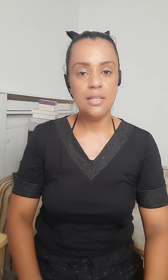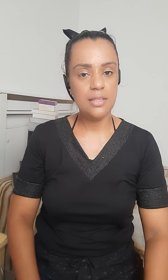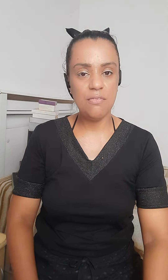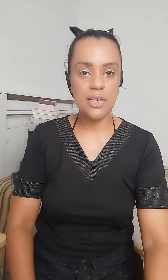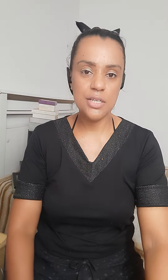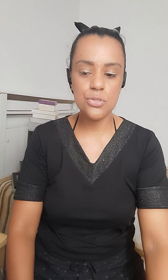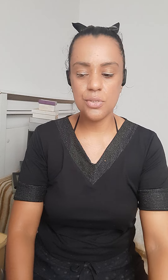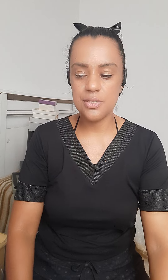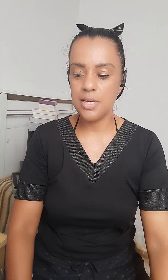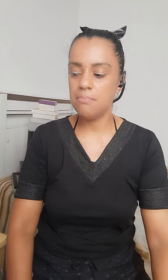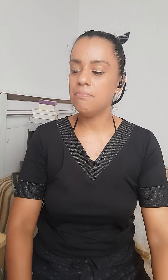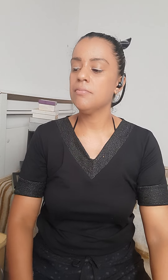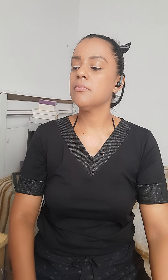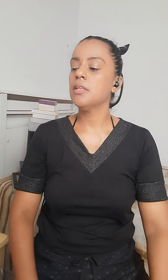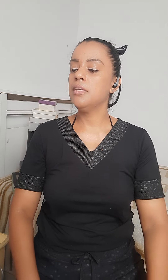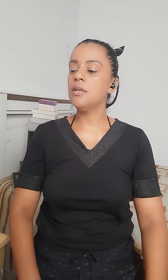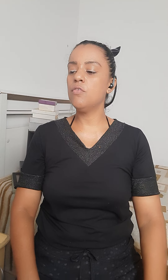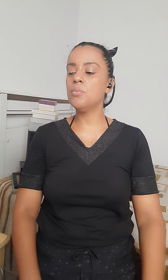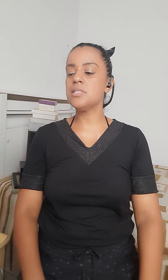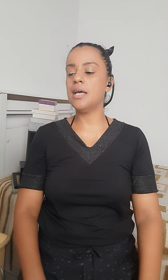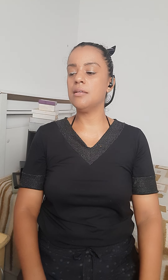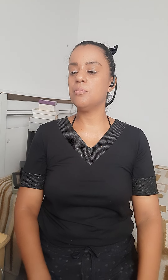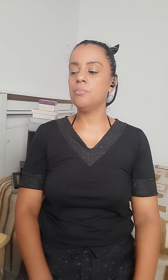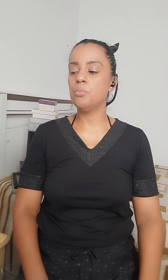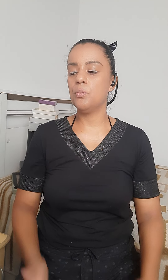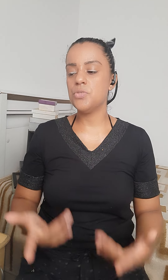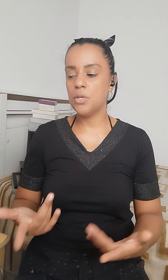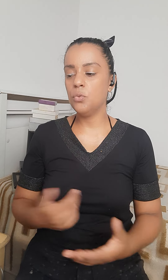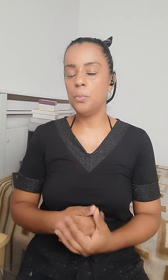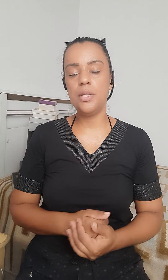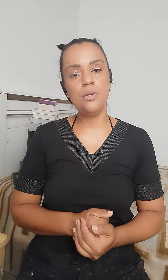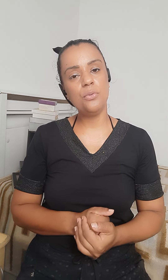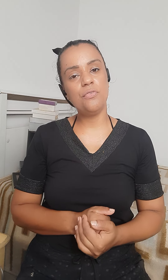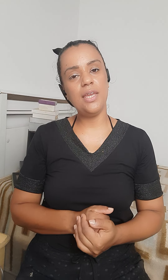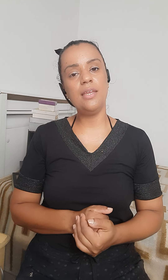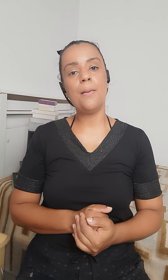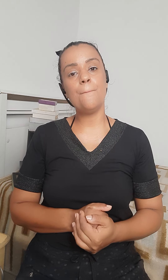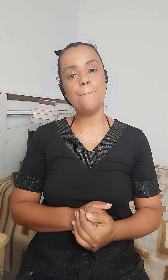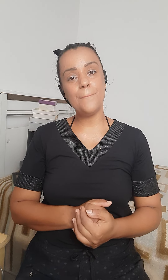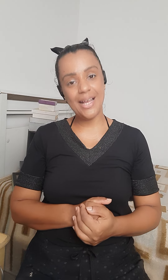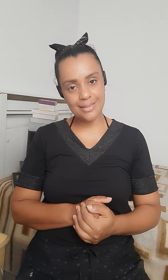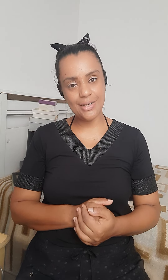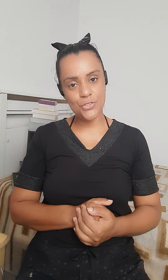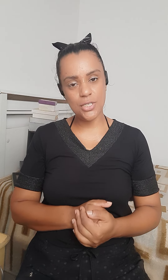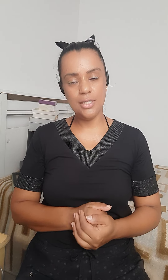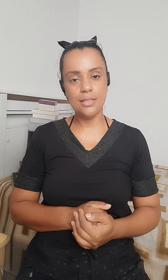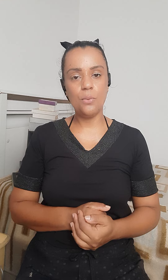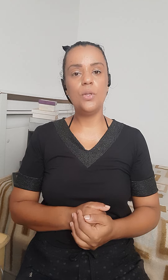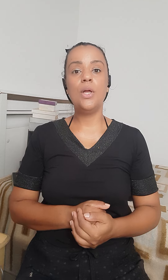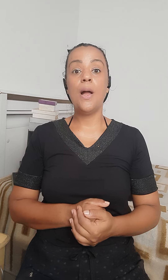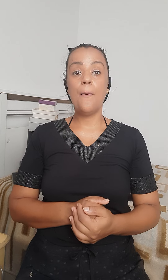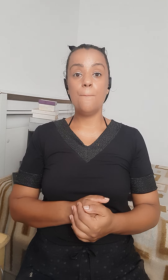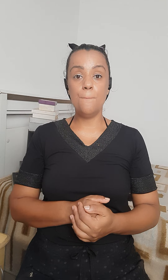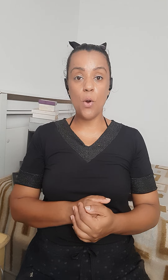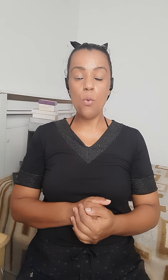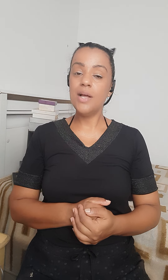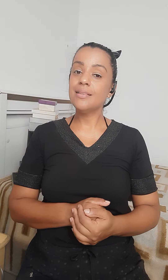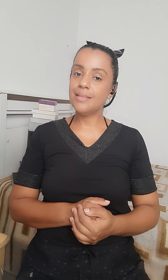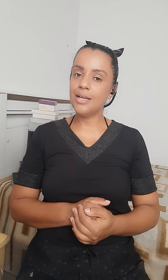tem variações, né? Então vamos lá. Segundo período vem à tarde, né? Então, boa tarde.